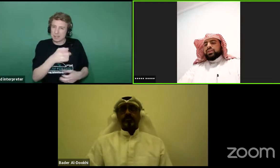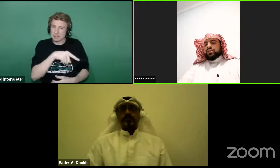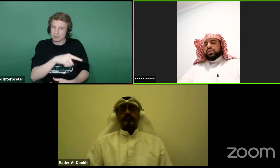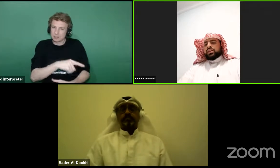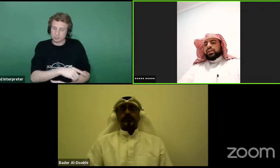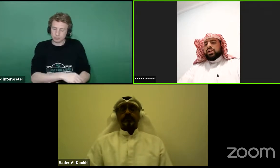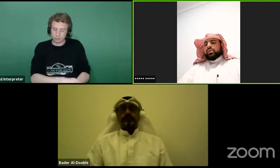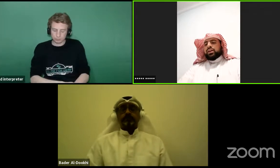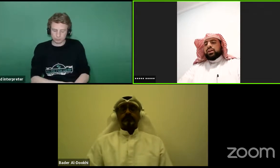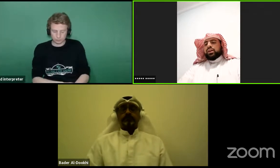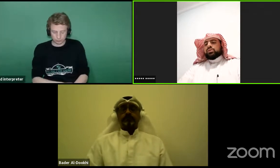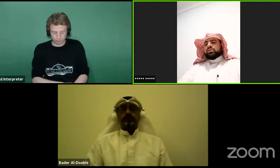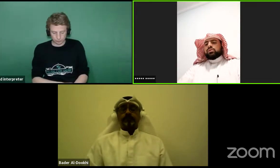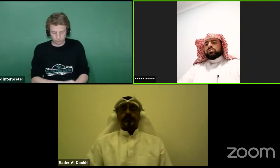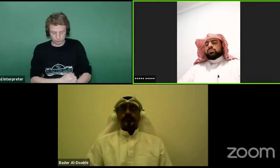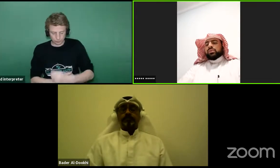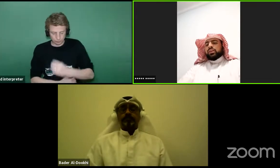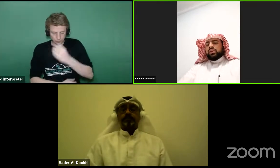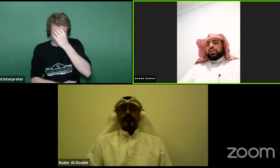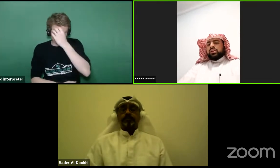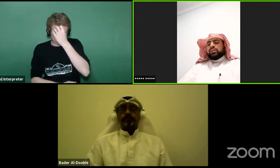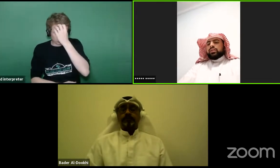ربكم